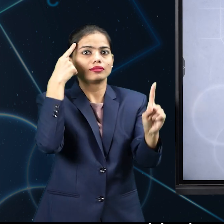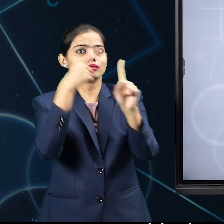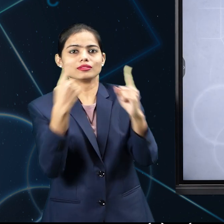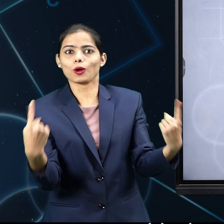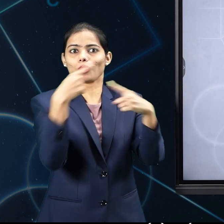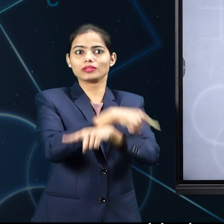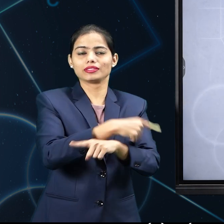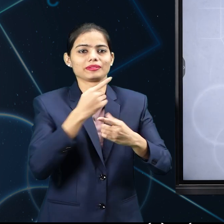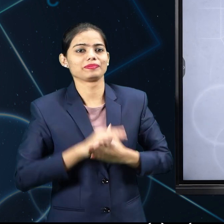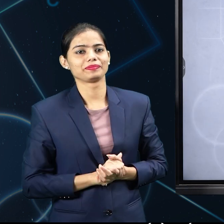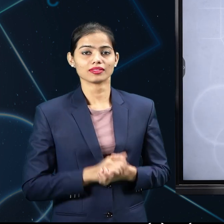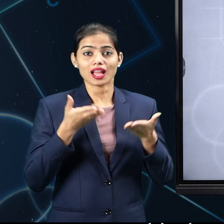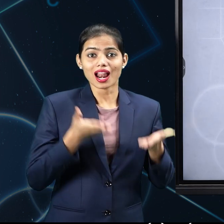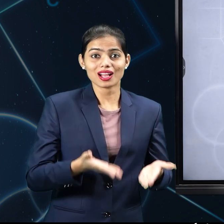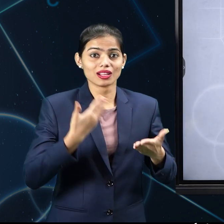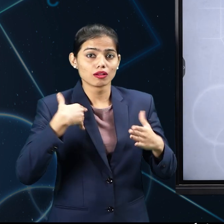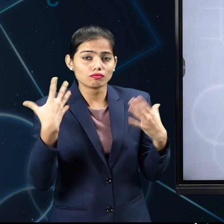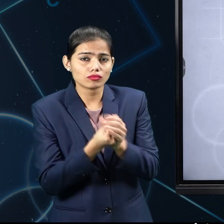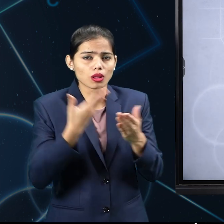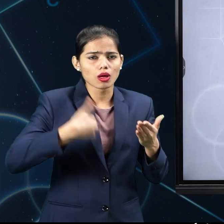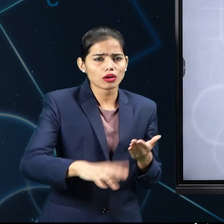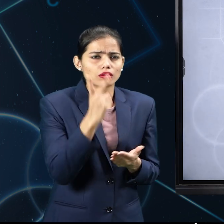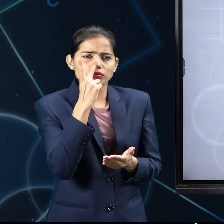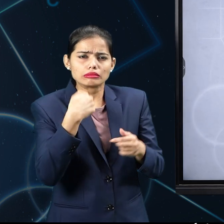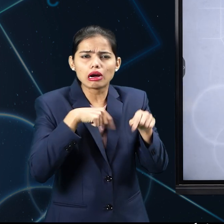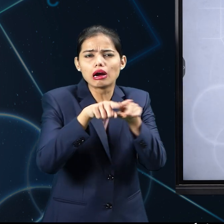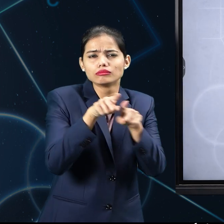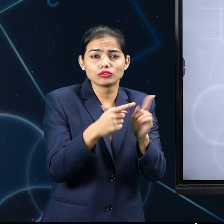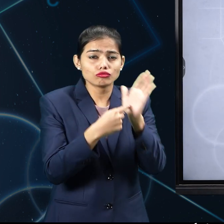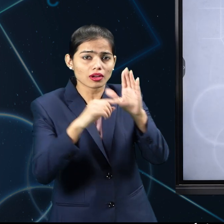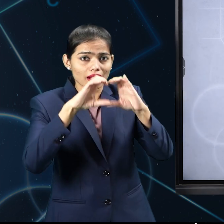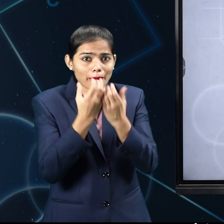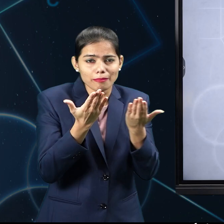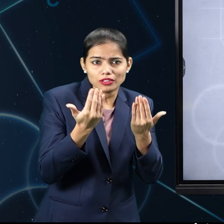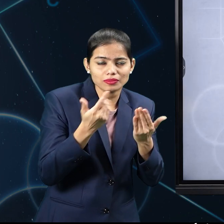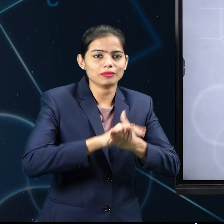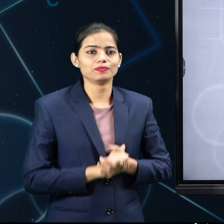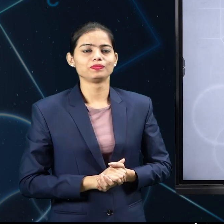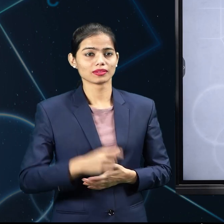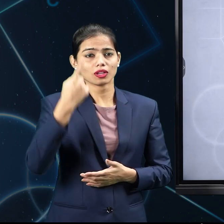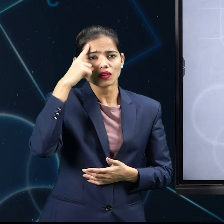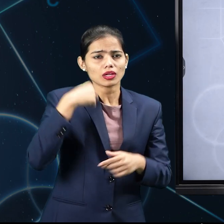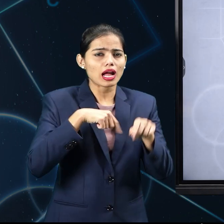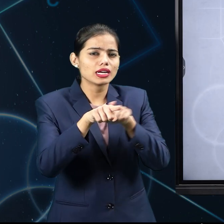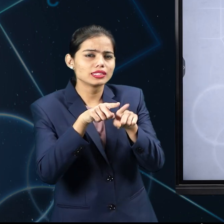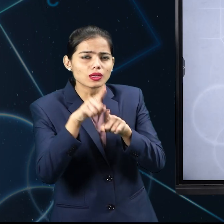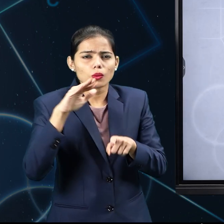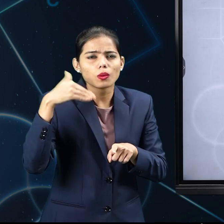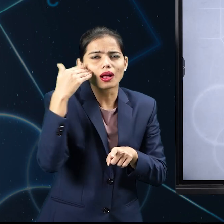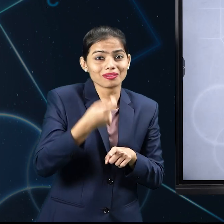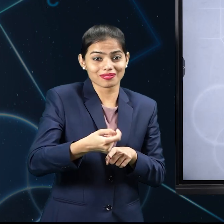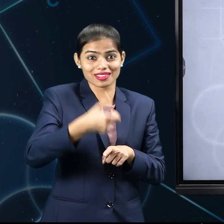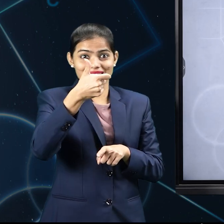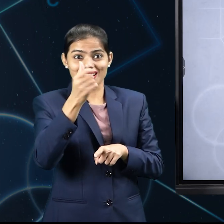अनुकूल परिणामांची संख्या भागिले संपूर्ण संभाव्य परिणामांची संख्या. आता आपण